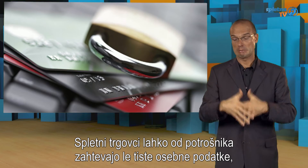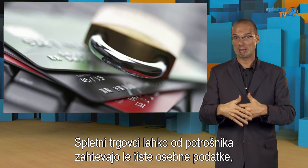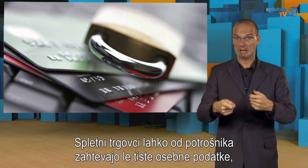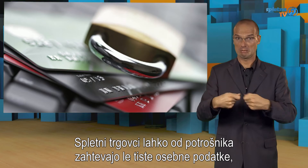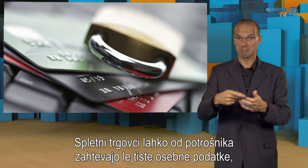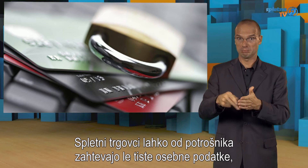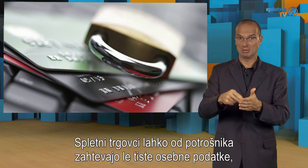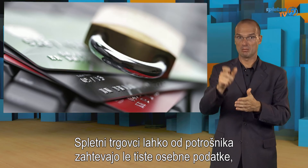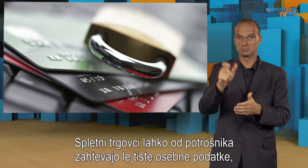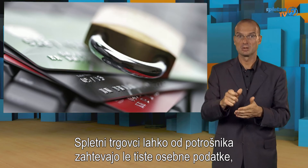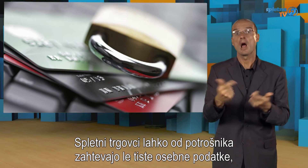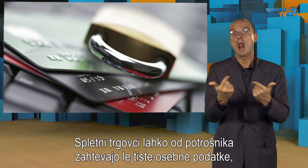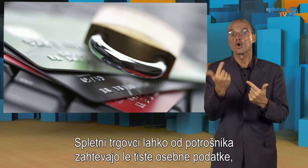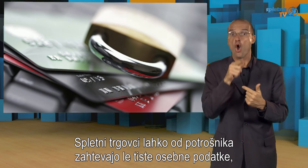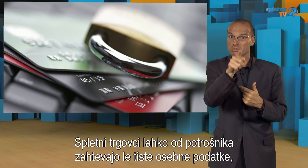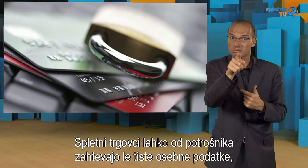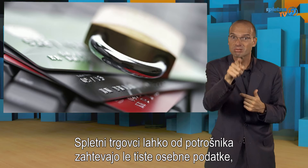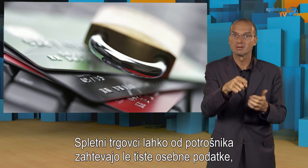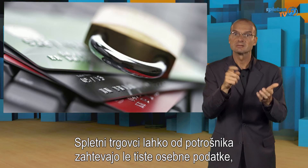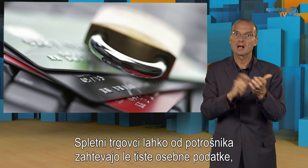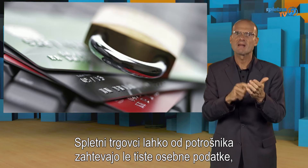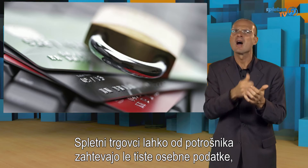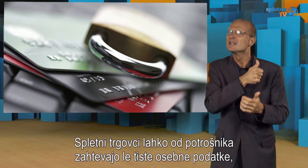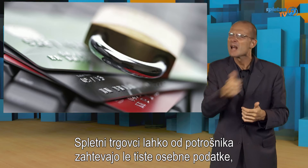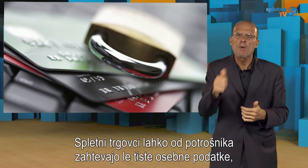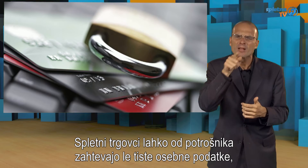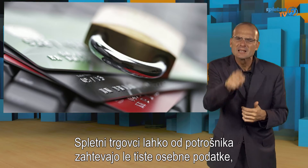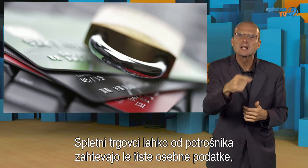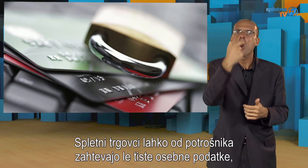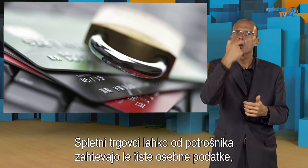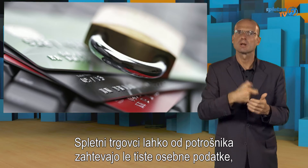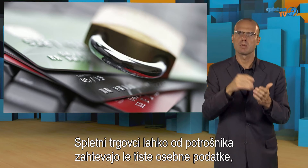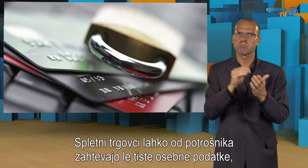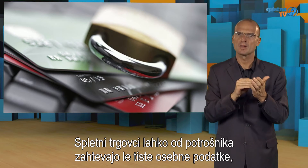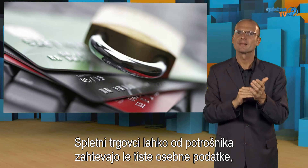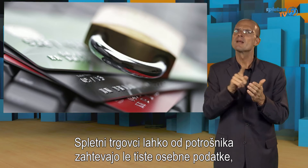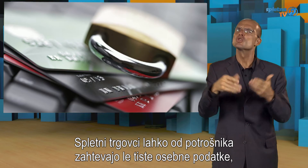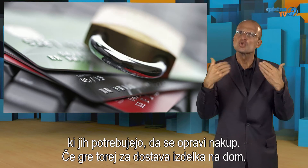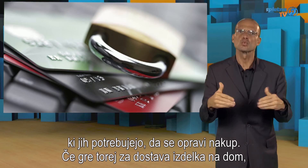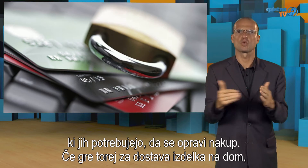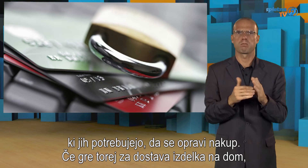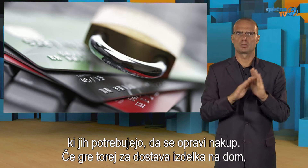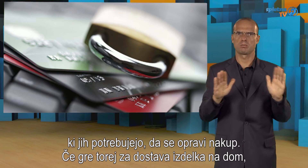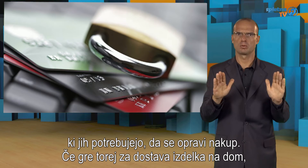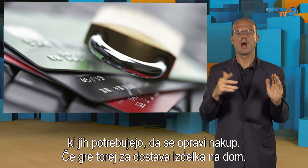Spletni trgovci lahko od potrošnika zahtevajo le tiste osebne podatke, ki jih potrebujejo, da se opravi nakup.